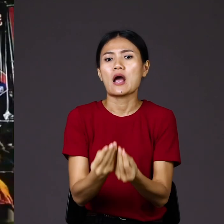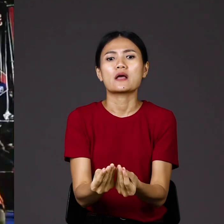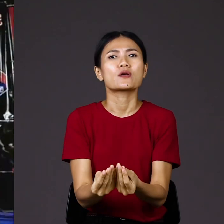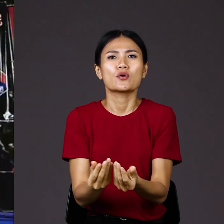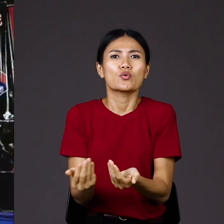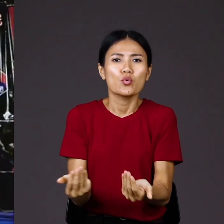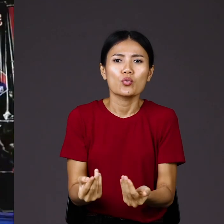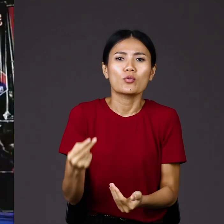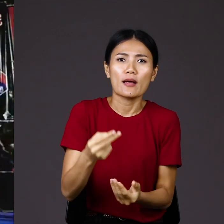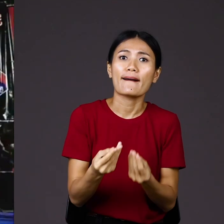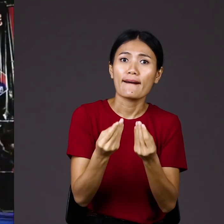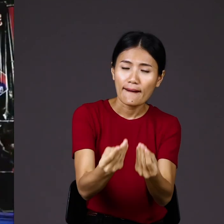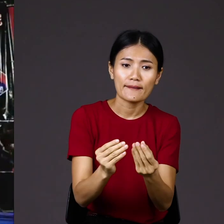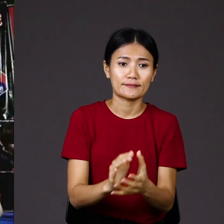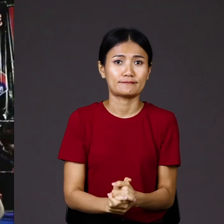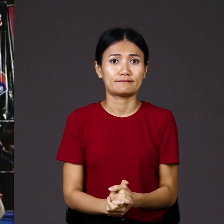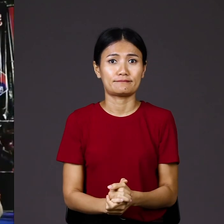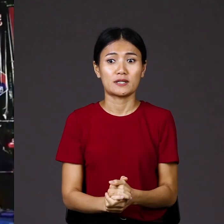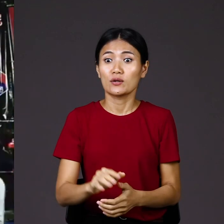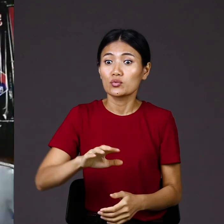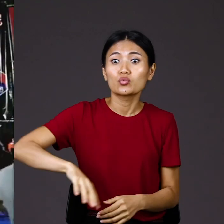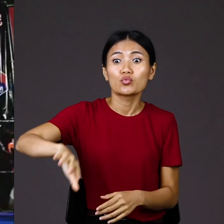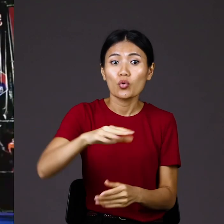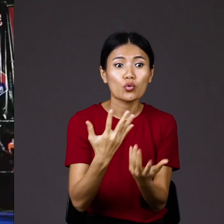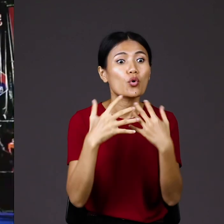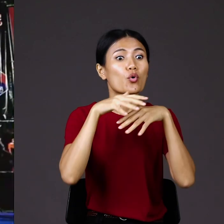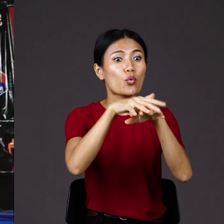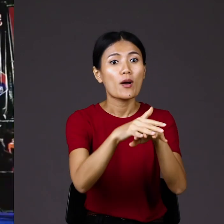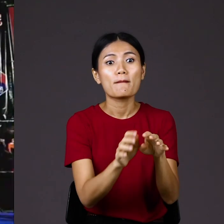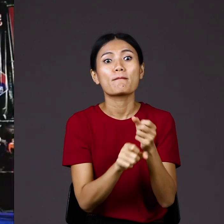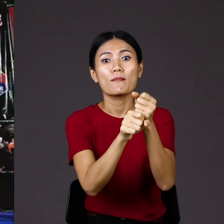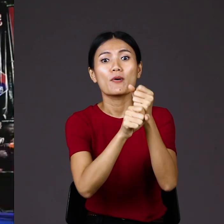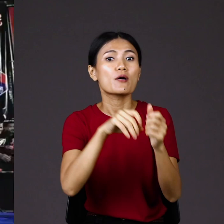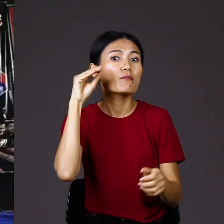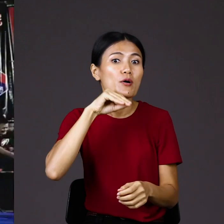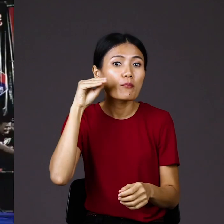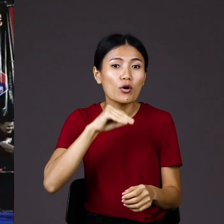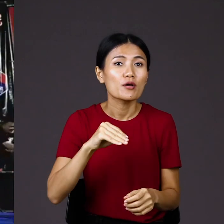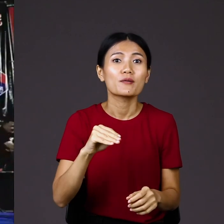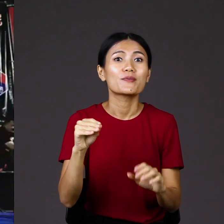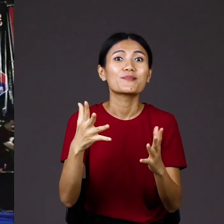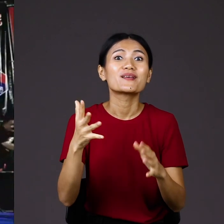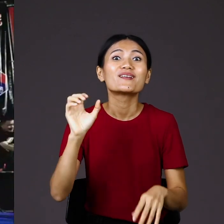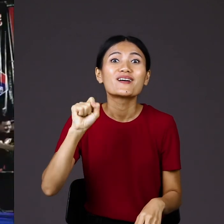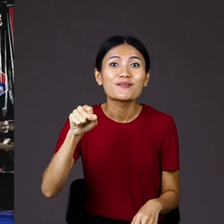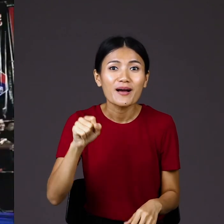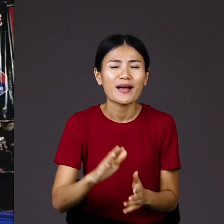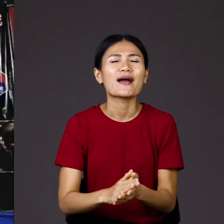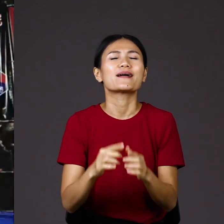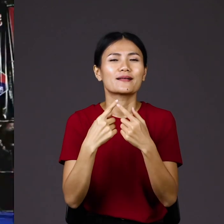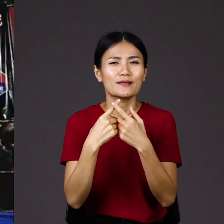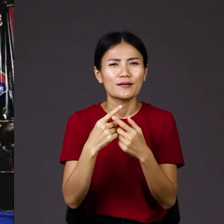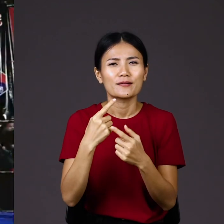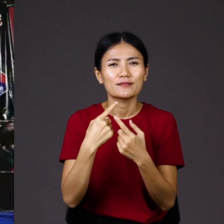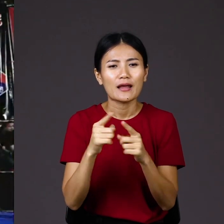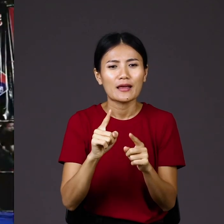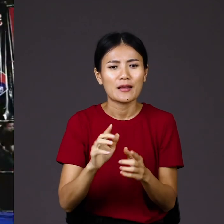ผมเข้าใจดีเราไม่สามารถเรียกร้องให้ทุกคนไปร่วมต่อสู้กันได้ในทุกเวทีบาง